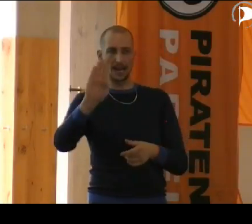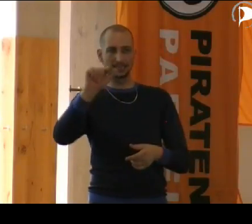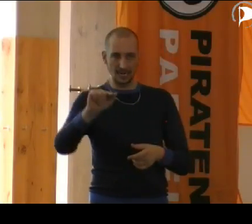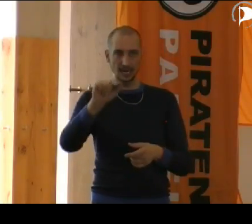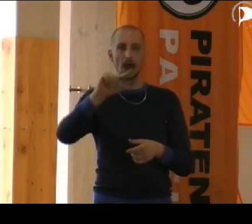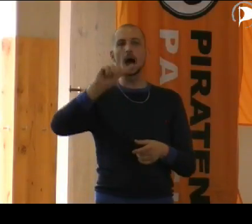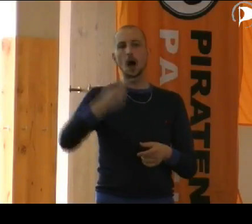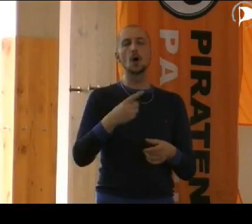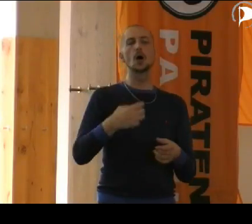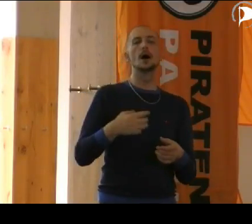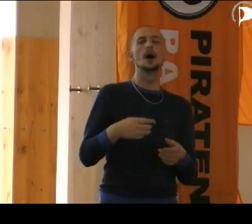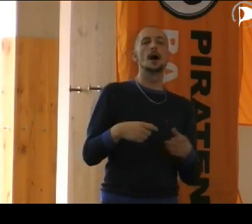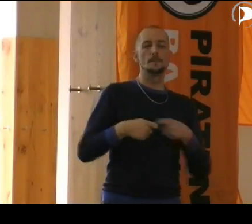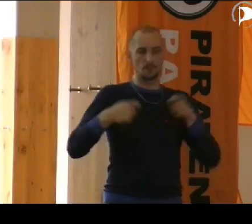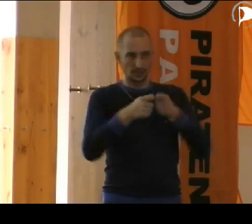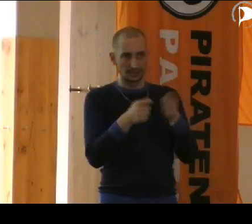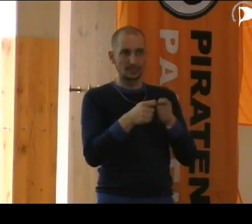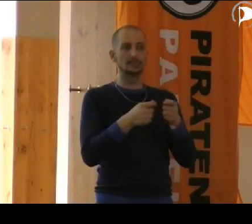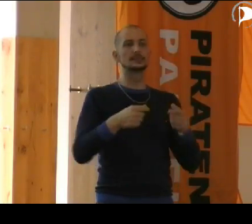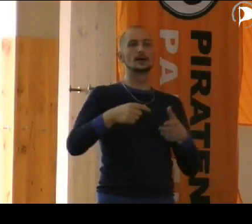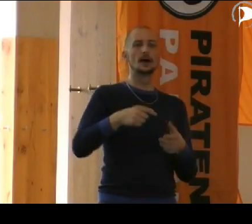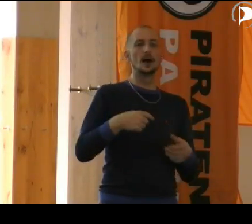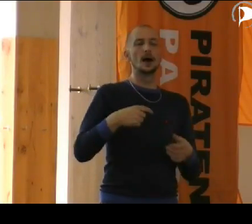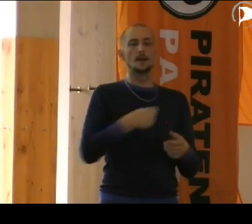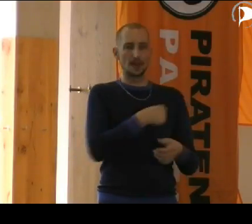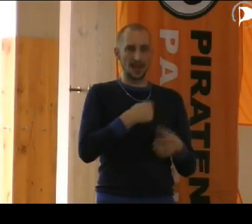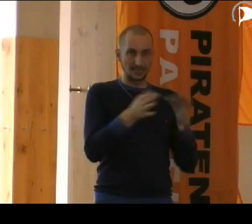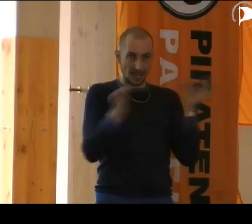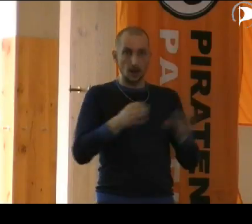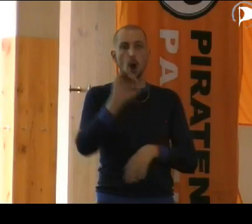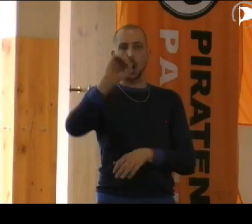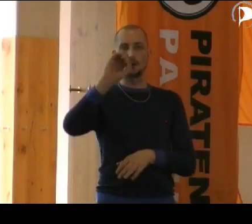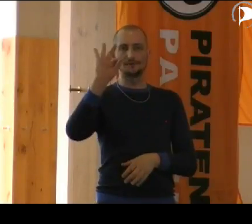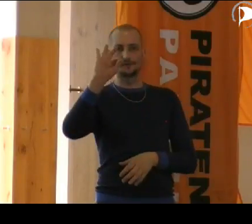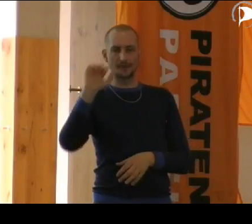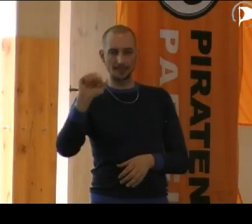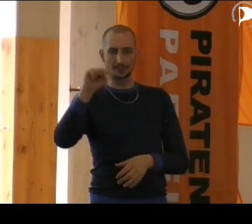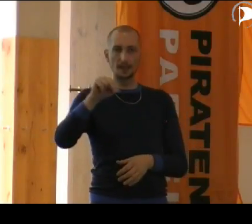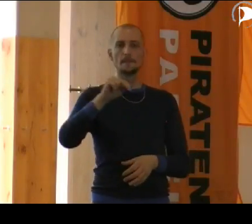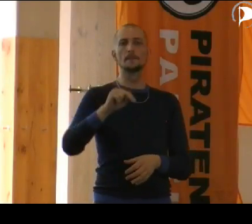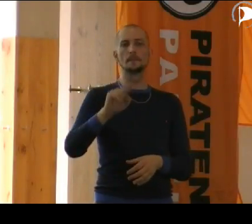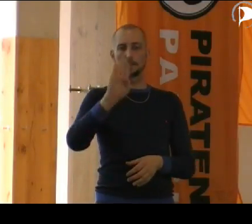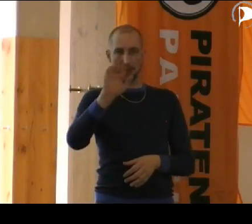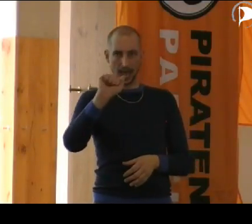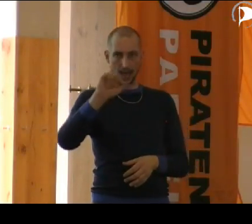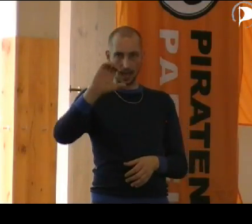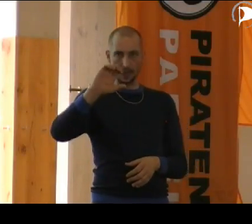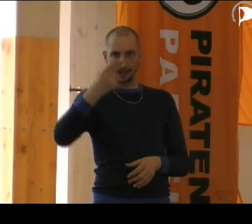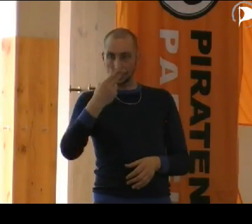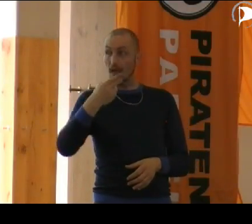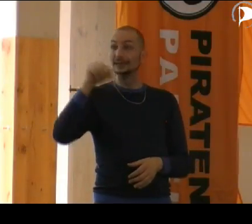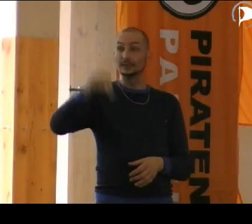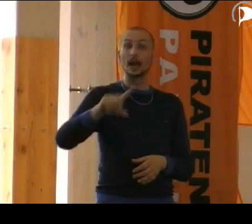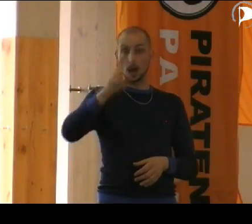offenbar monaten das ist schon mein gewissen ist deshalb insgesamt ist der zustand